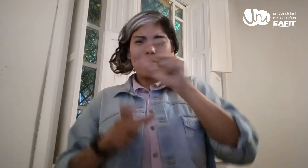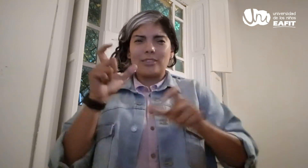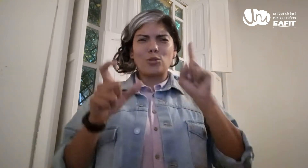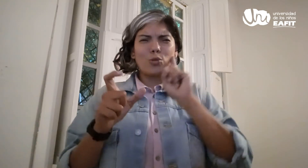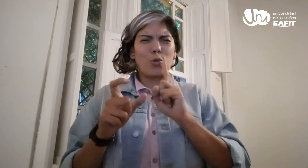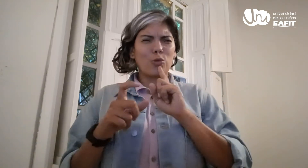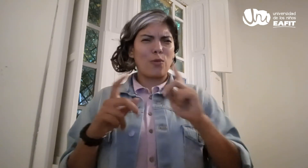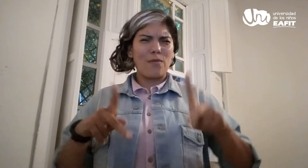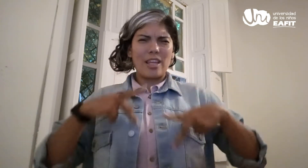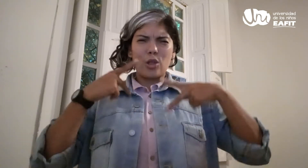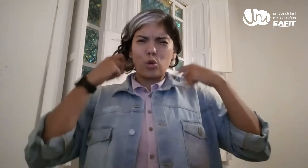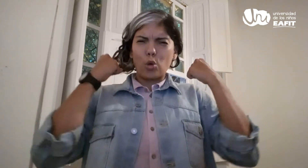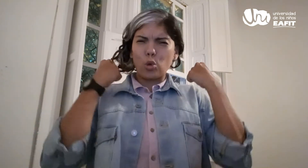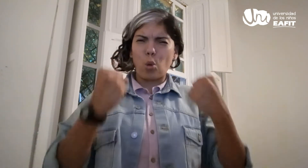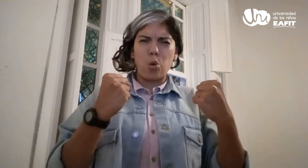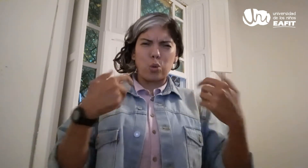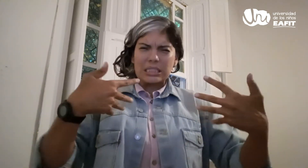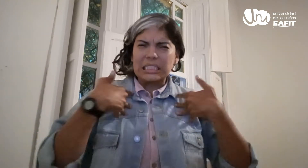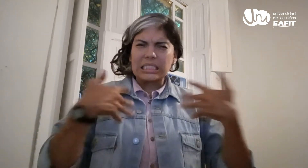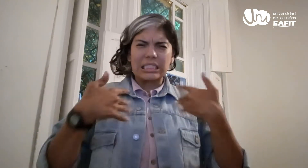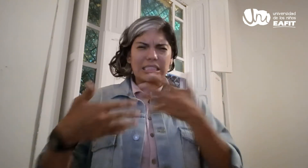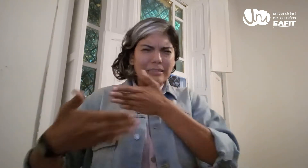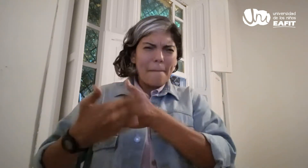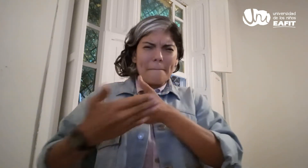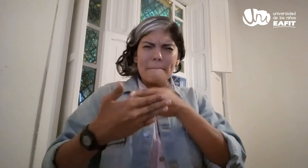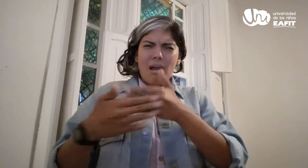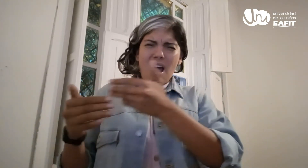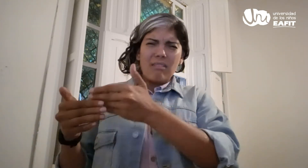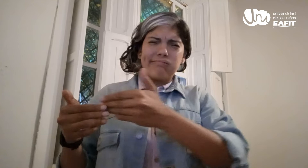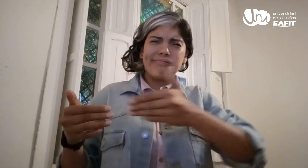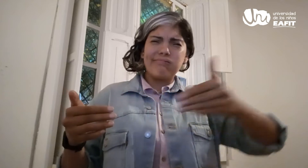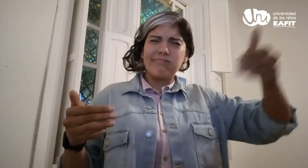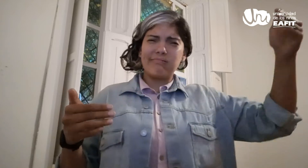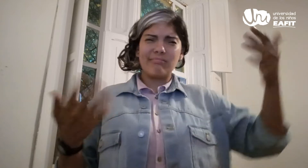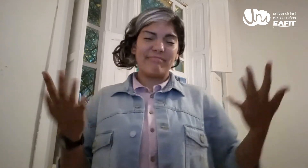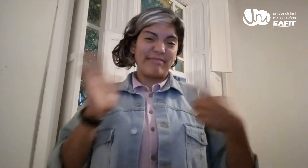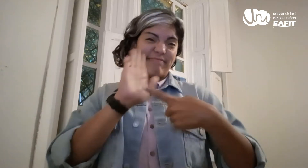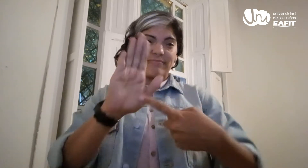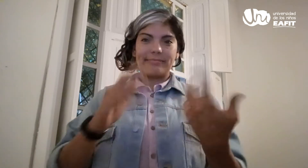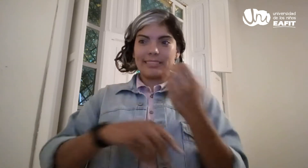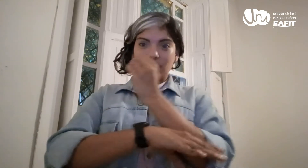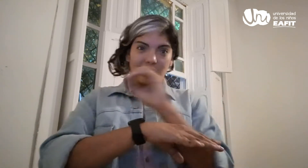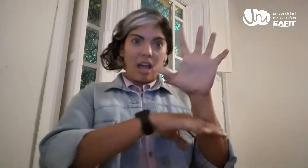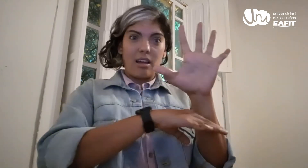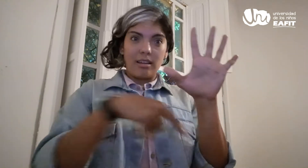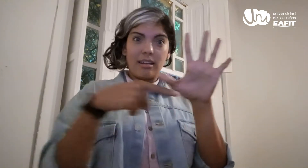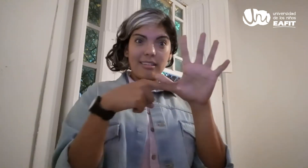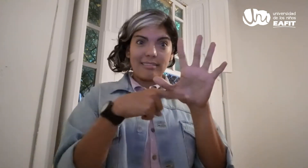han afectado muchísimo a las personas sordas. Desde la primera infancia, a pesar de tener derechos fundamentales que ponen en